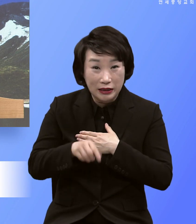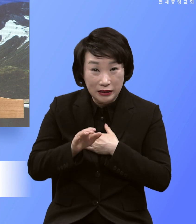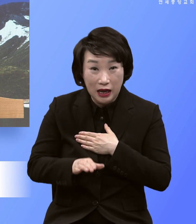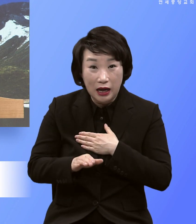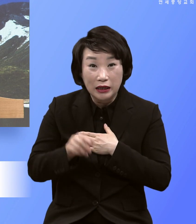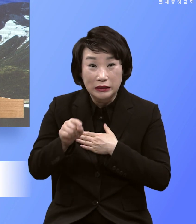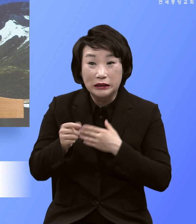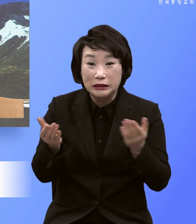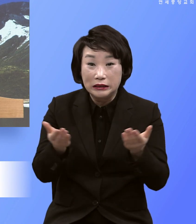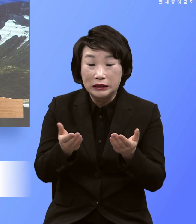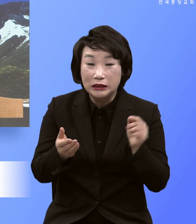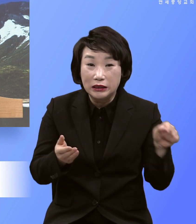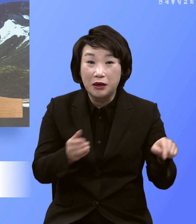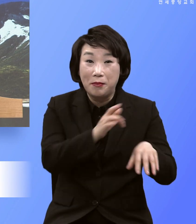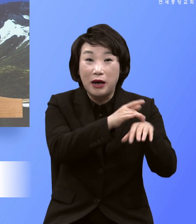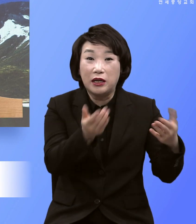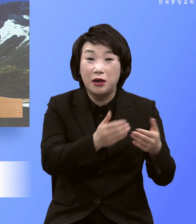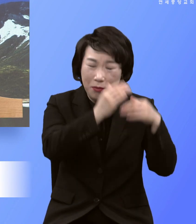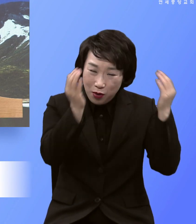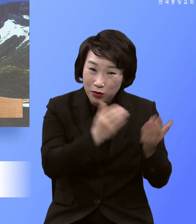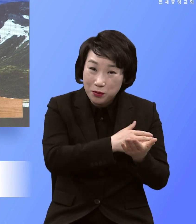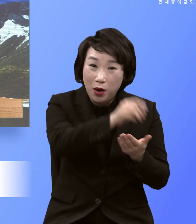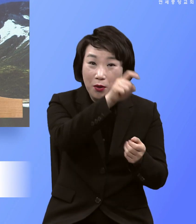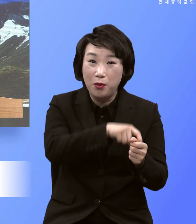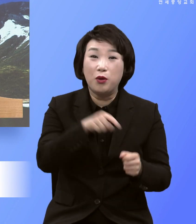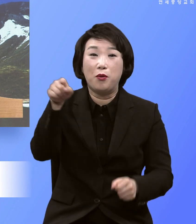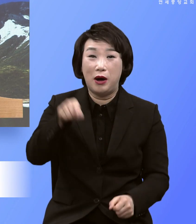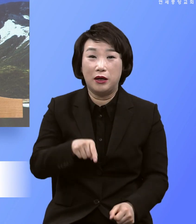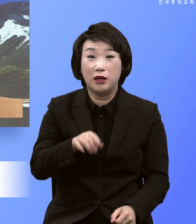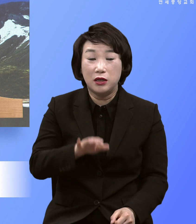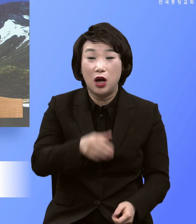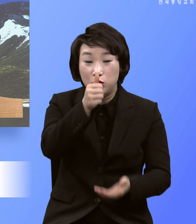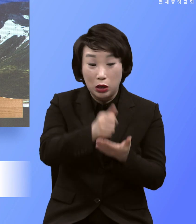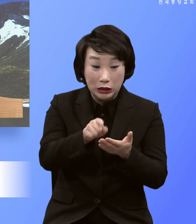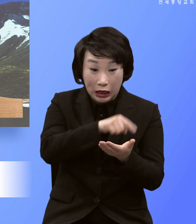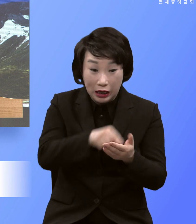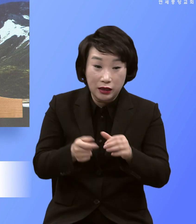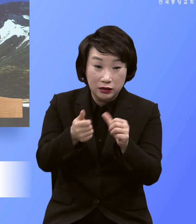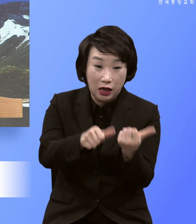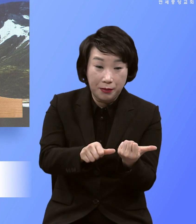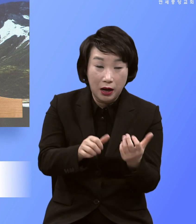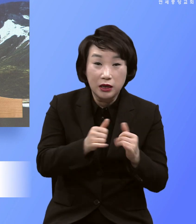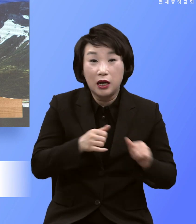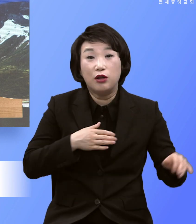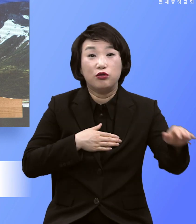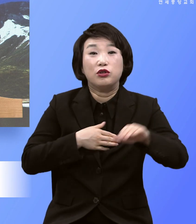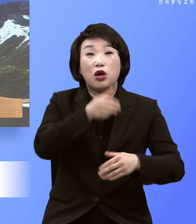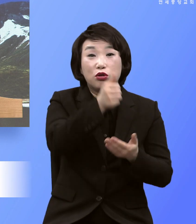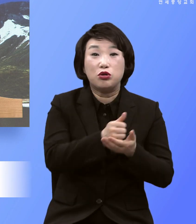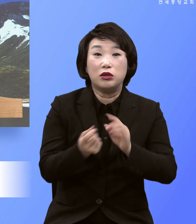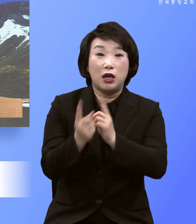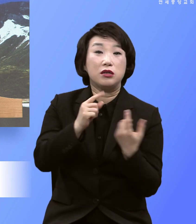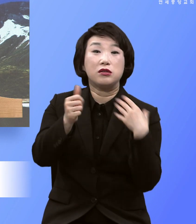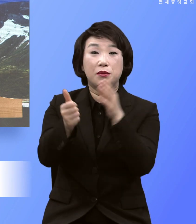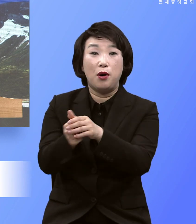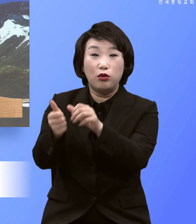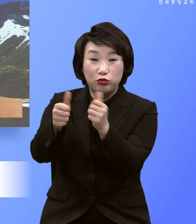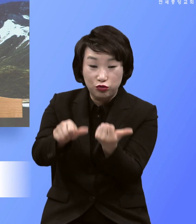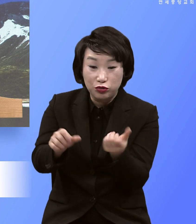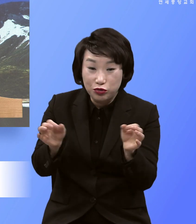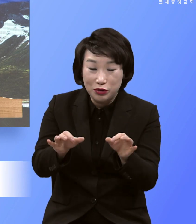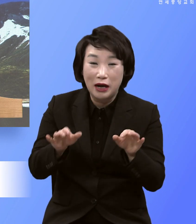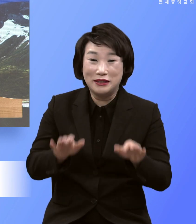그 일을 없이기 위해서는 죄값은 사망, 우리가 짊어진 죄를 짊어지고 죽으시는